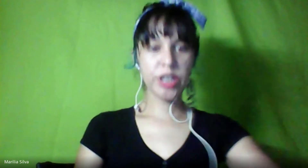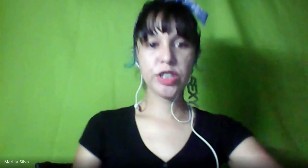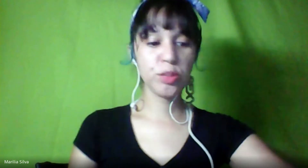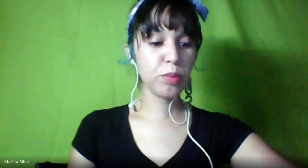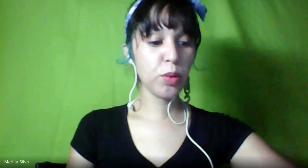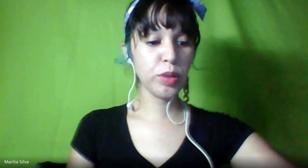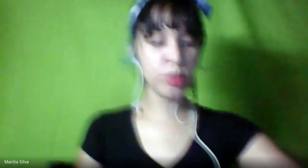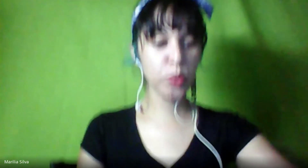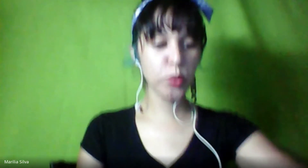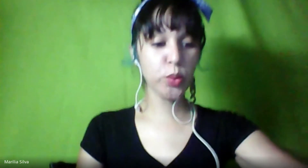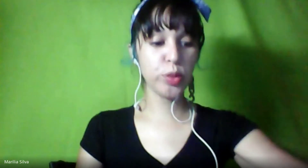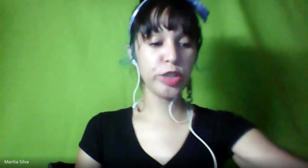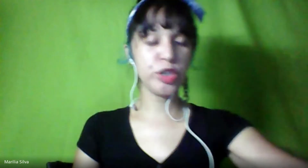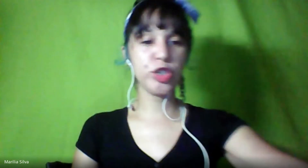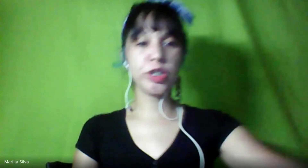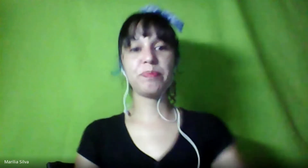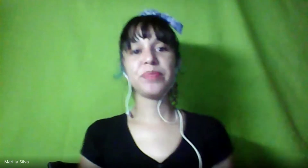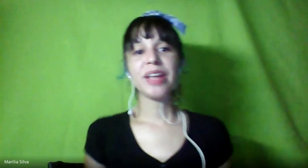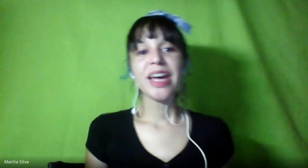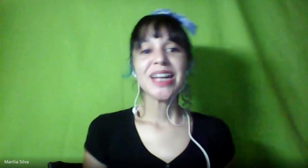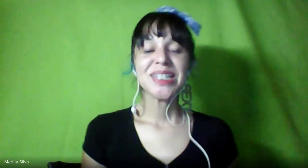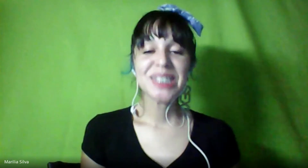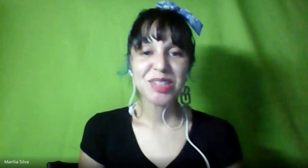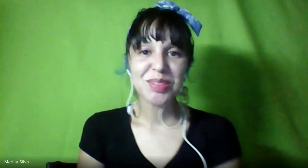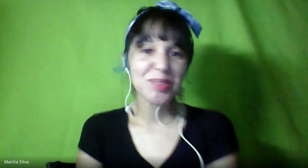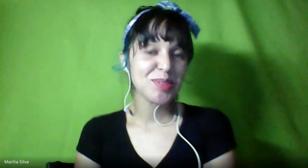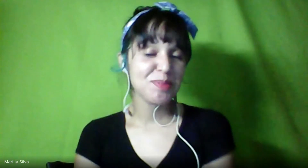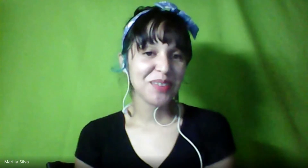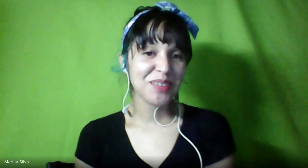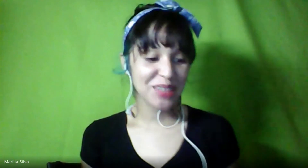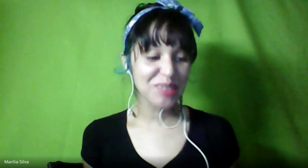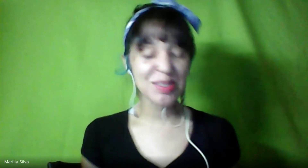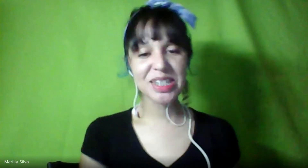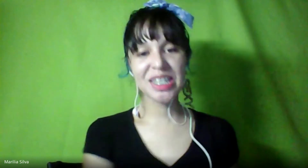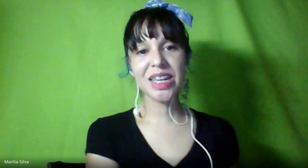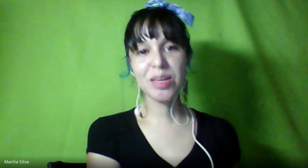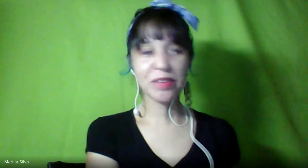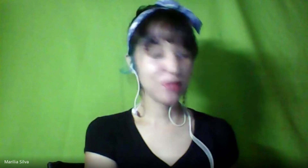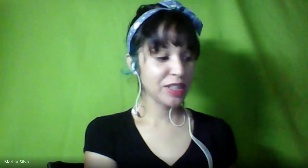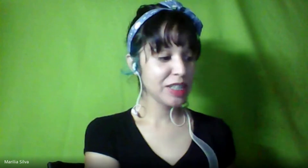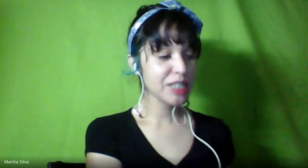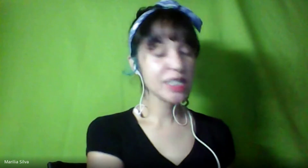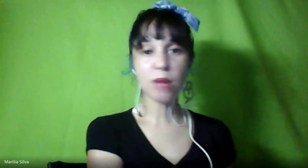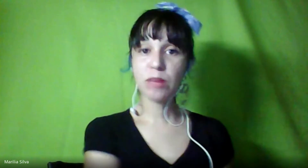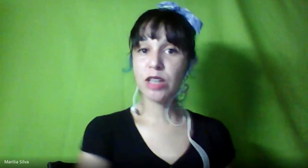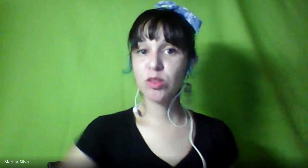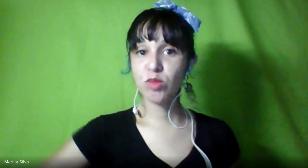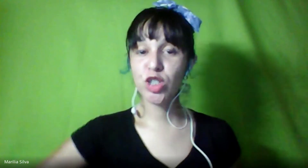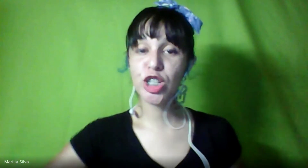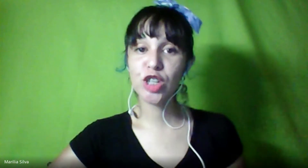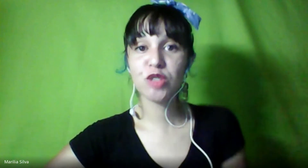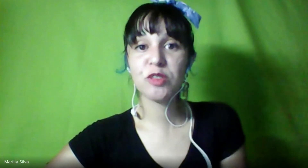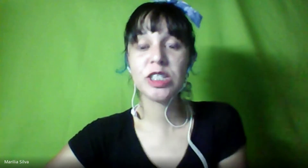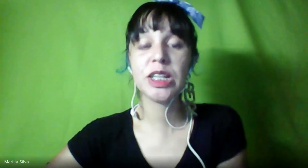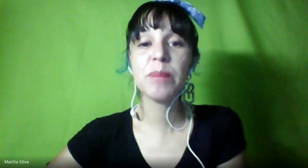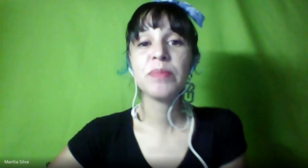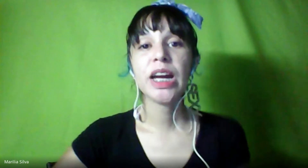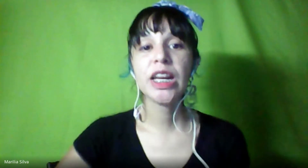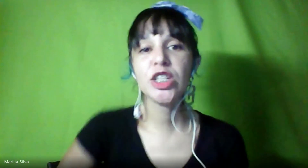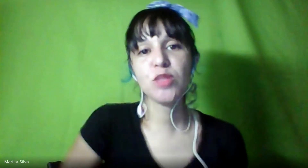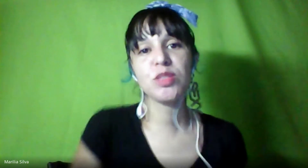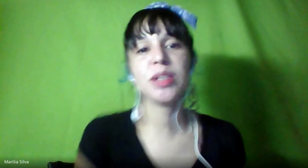Oi, gente, boa noite. Sejam todos bem-vindos e bem-vindas a mais um dia da nossa